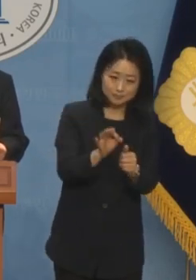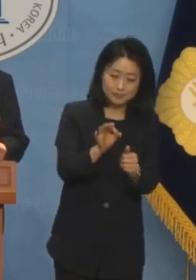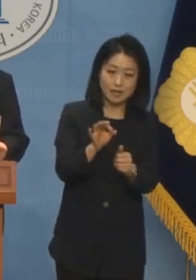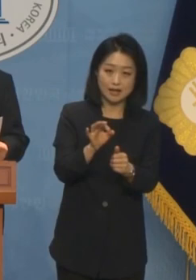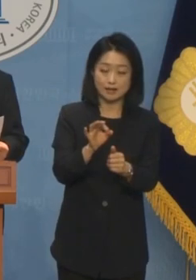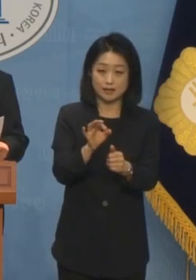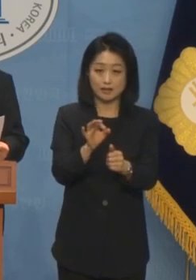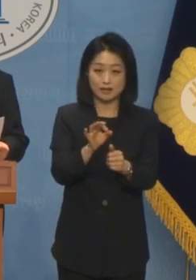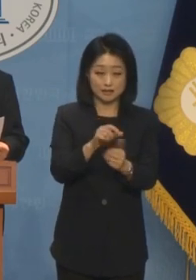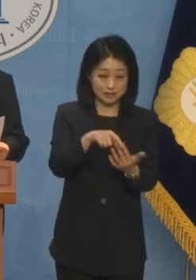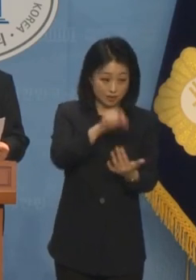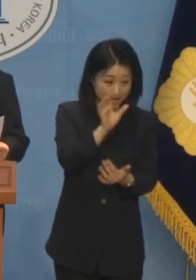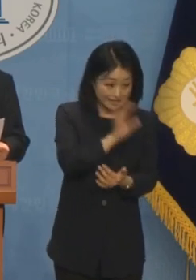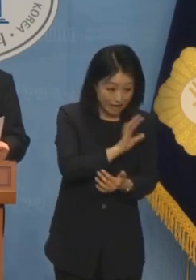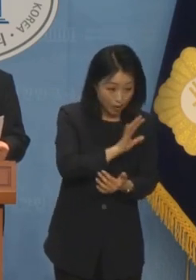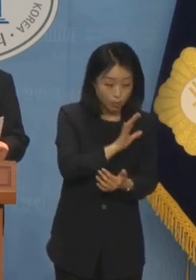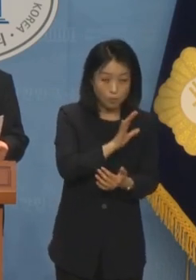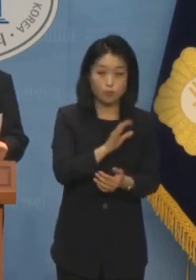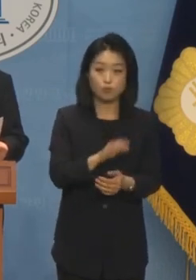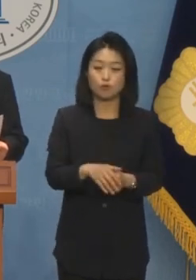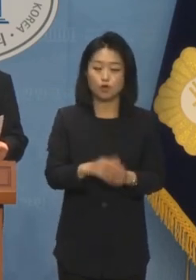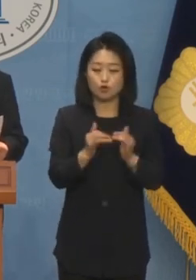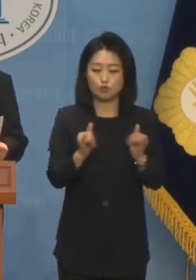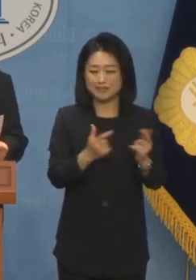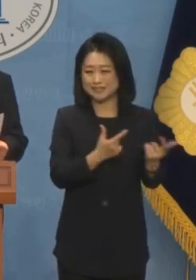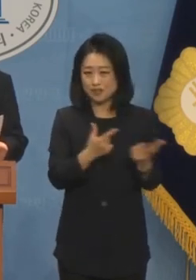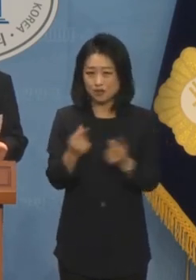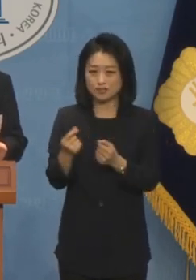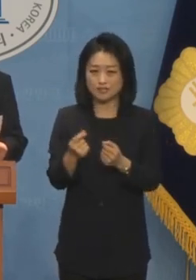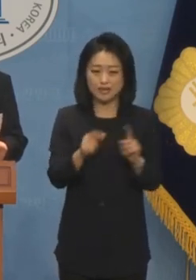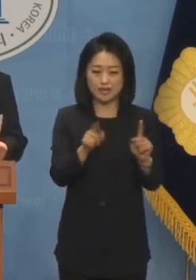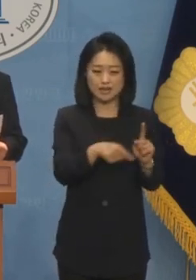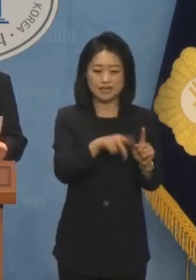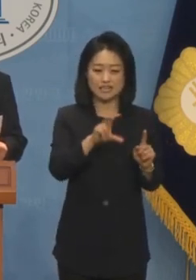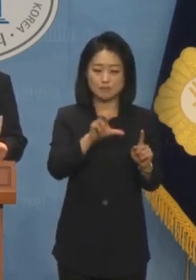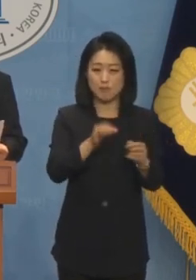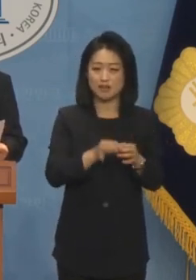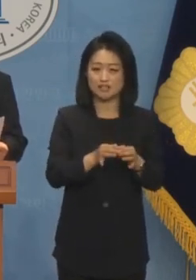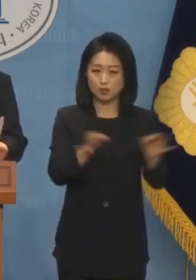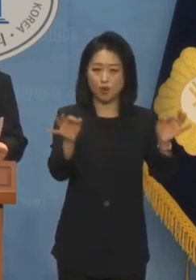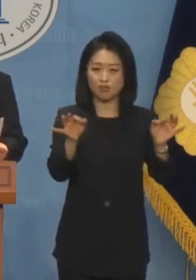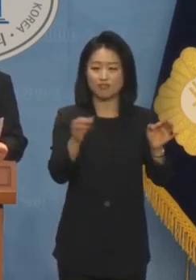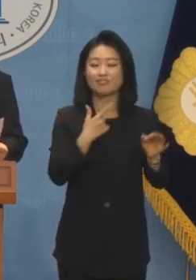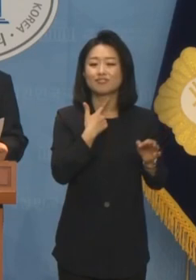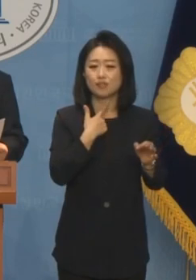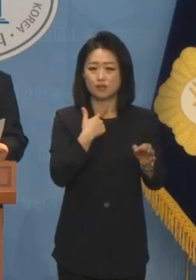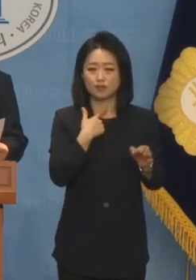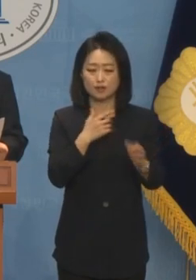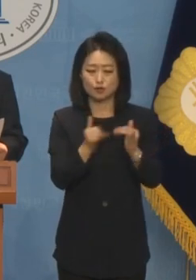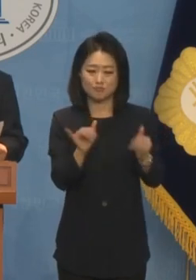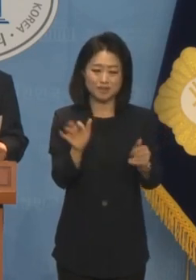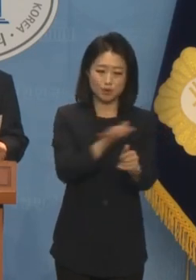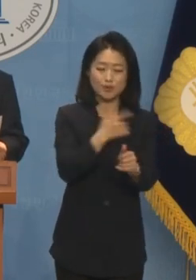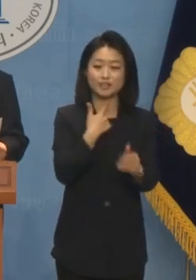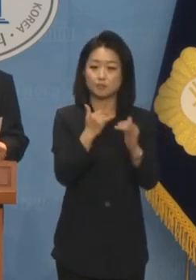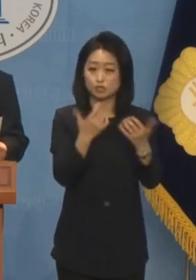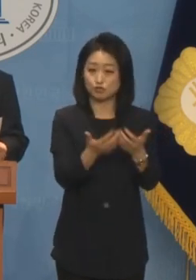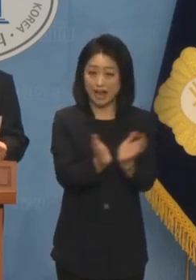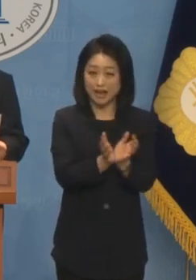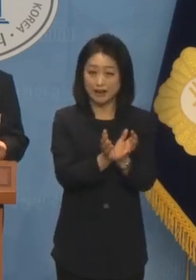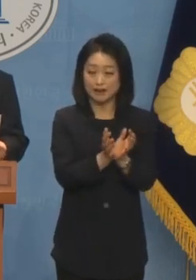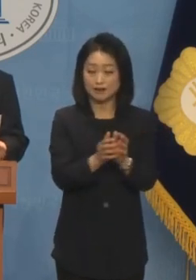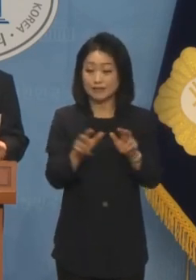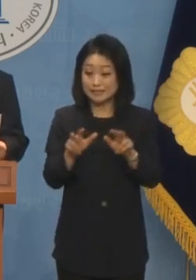외면하고 그 효과도 미미한 전국민 재난지원금으로 국민들을 현혹한 민주당은 지금이라도